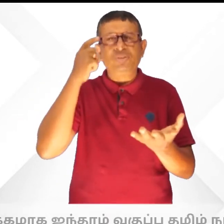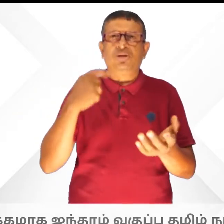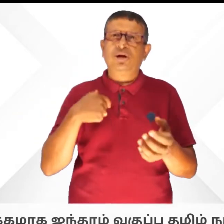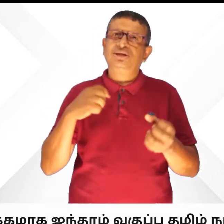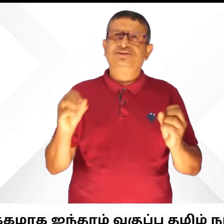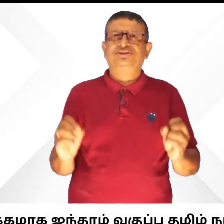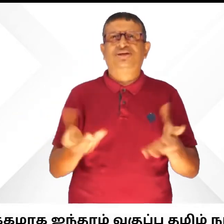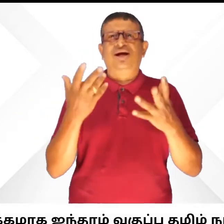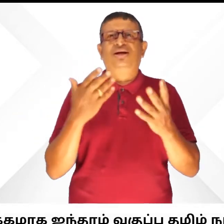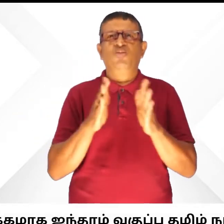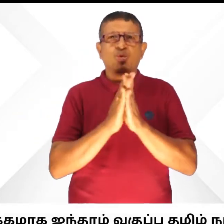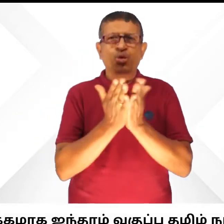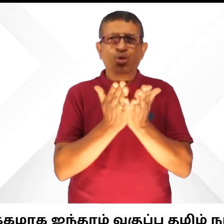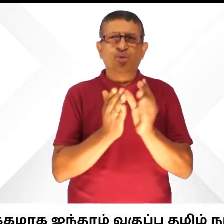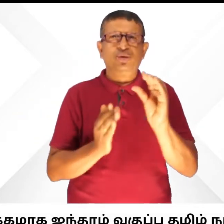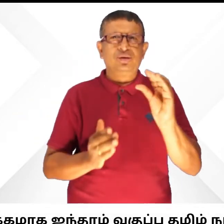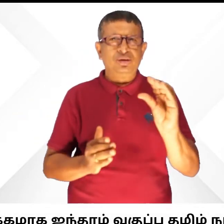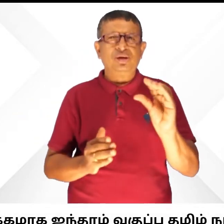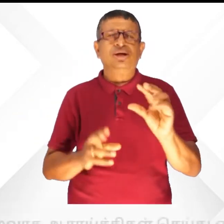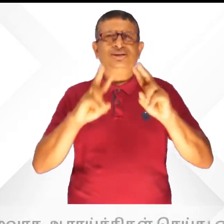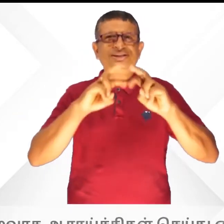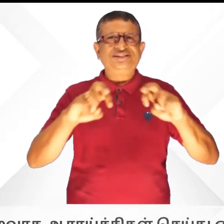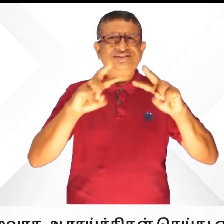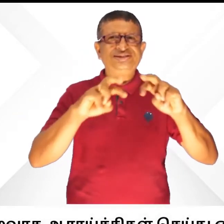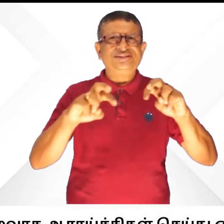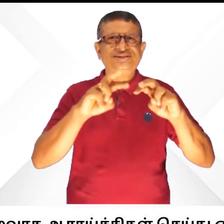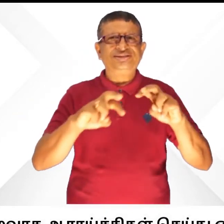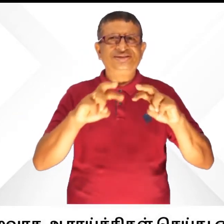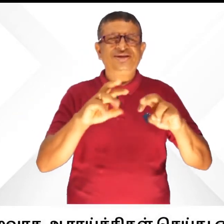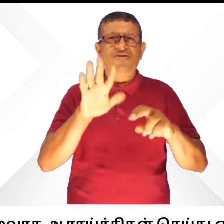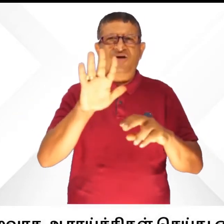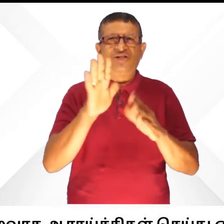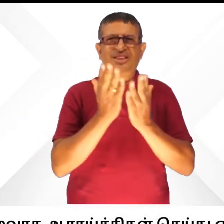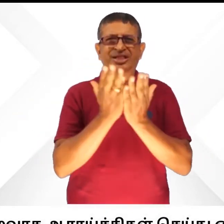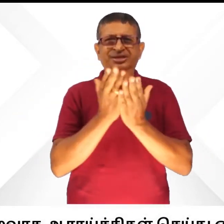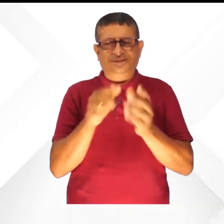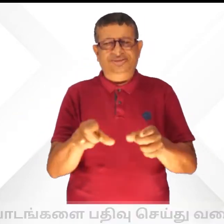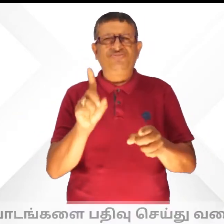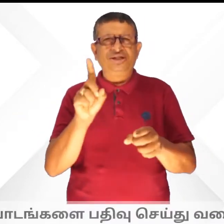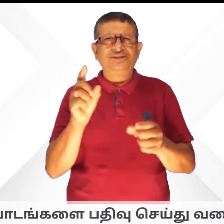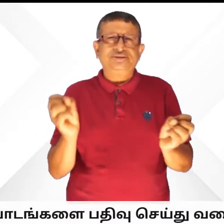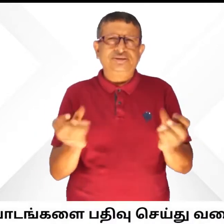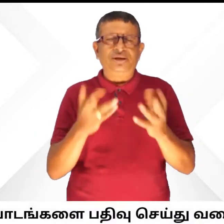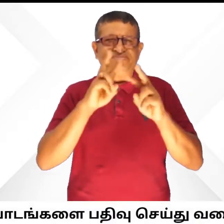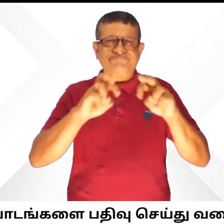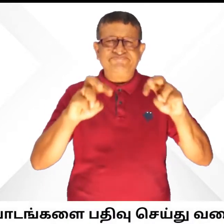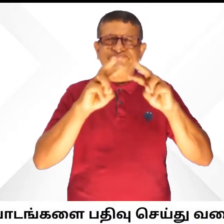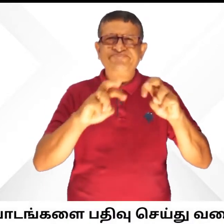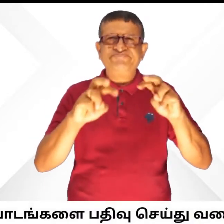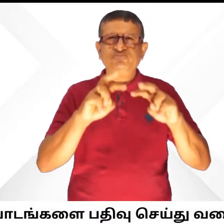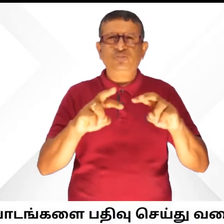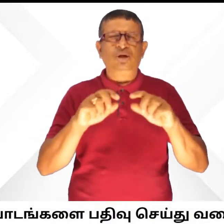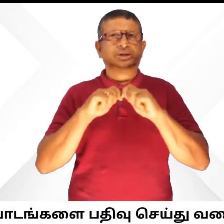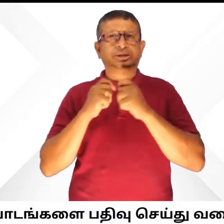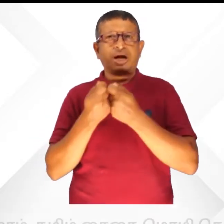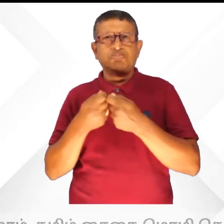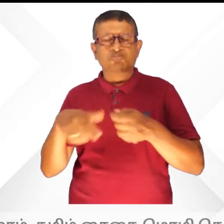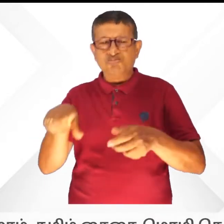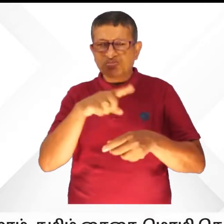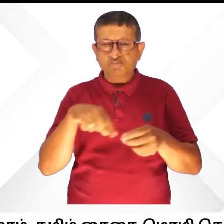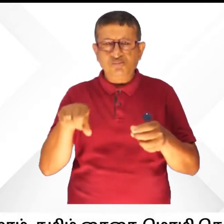dizerதறும்.